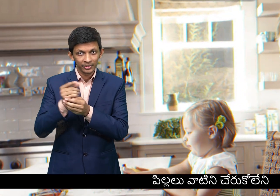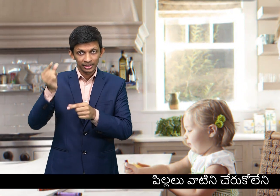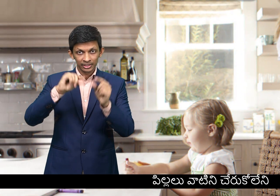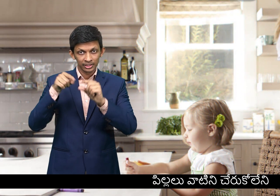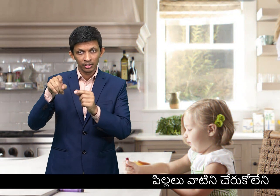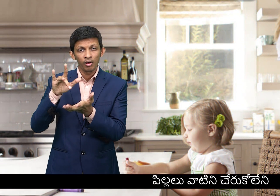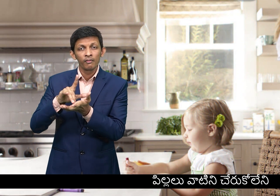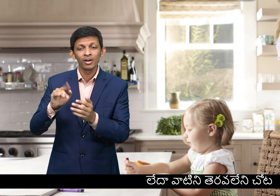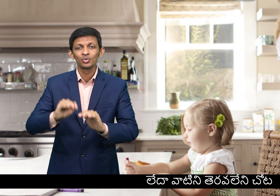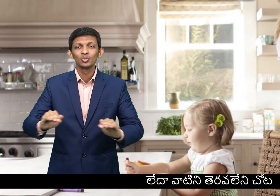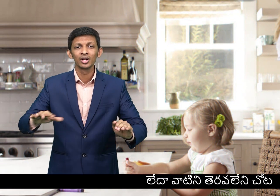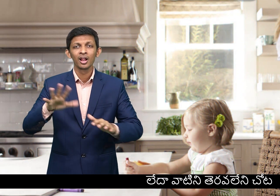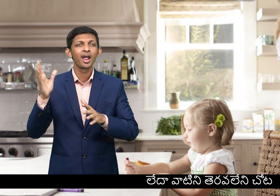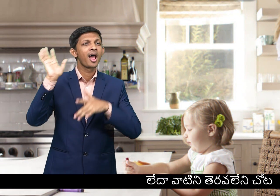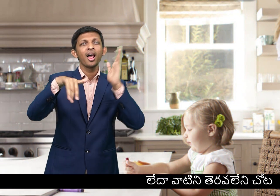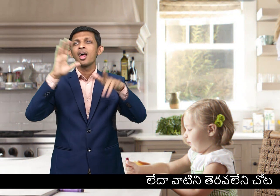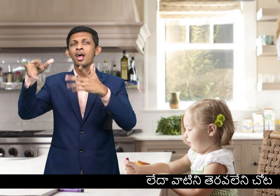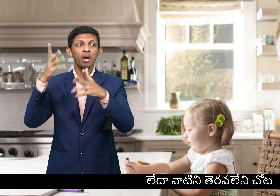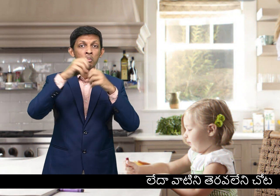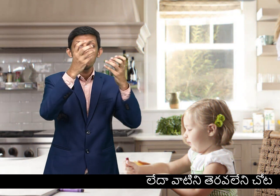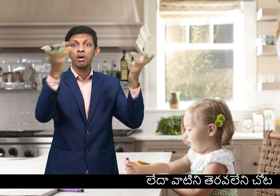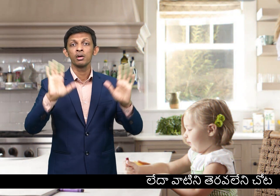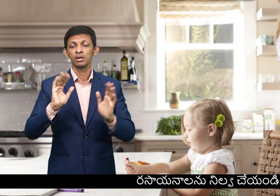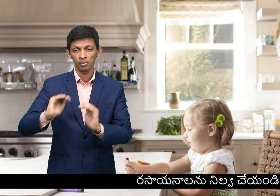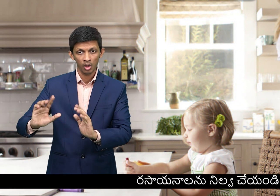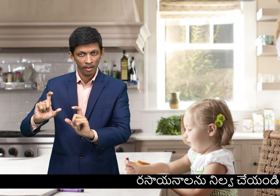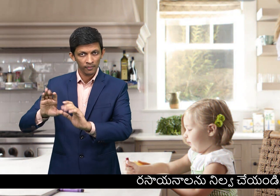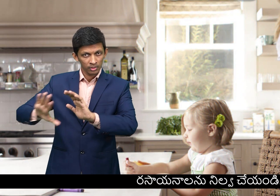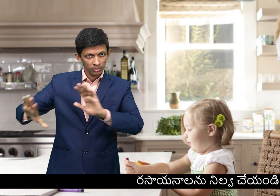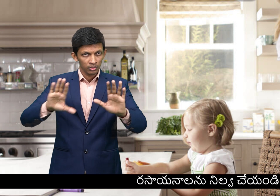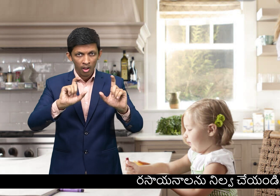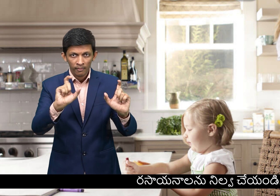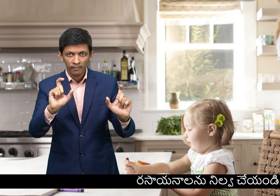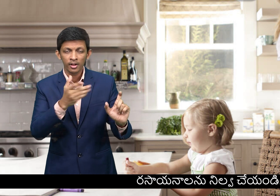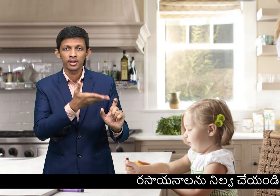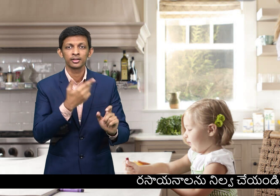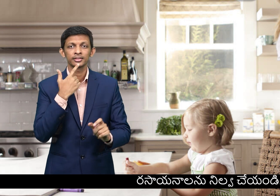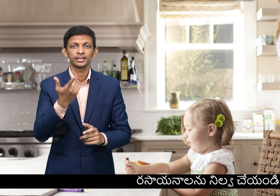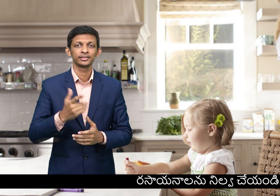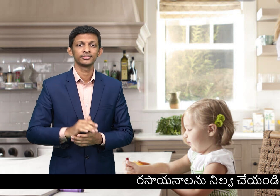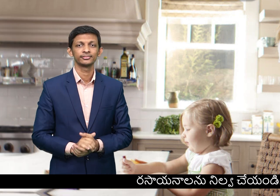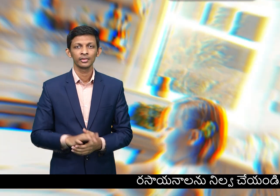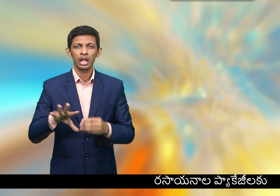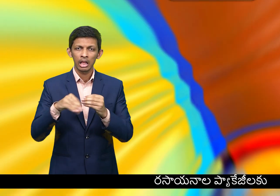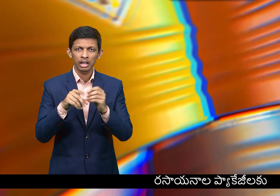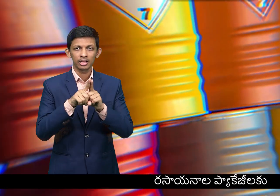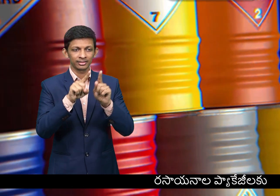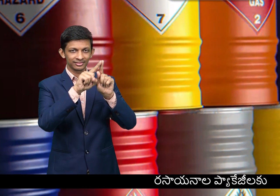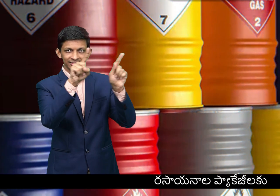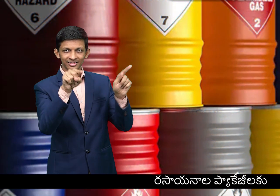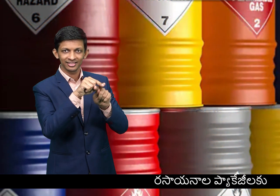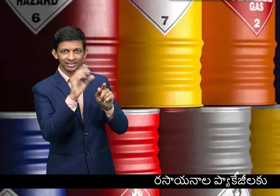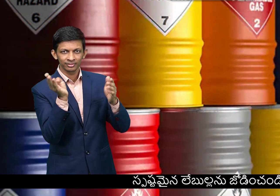పిల్లలు వాటిని చేరుకోలేని లేదా వాటిని తెరవలేని చోట రసాయనాలను నిల్వ చేయండి.